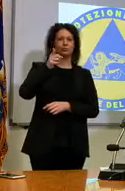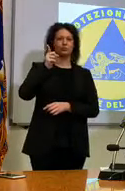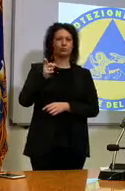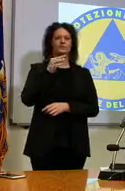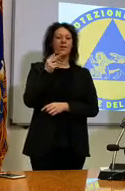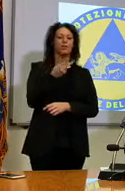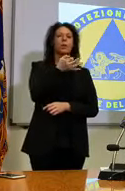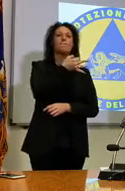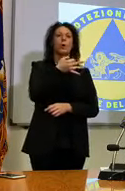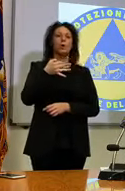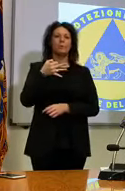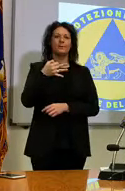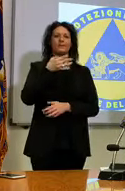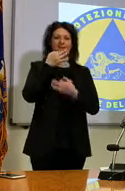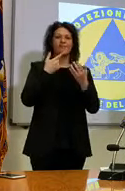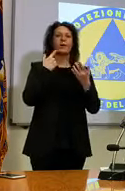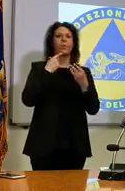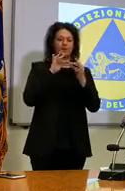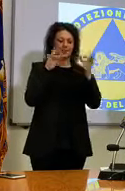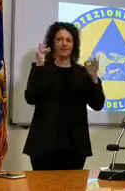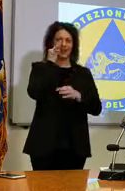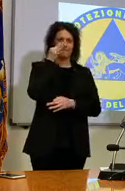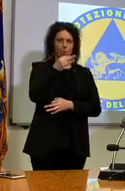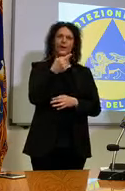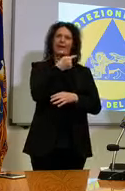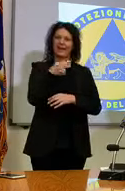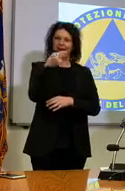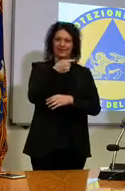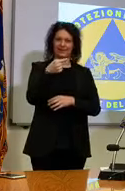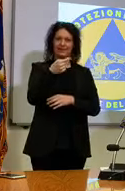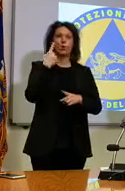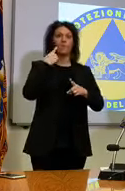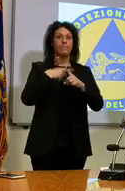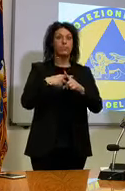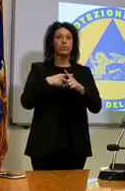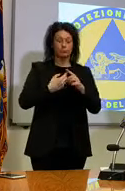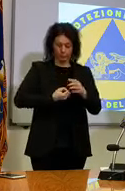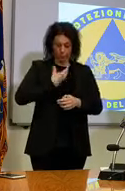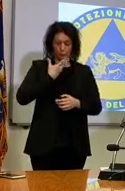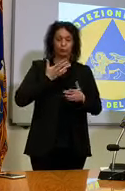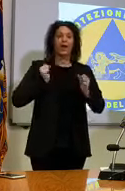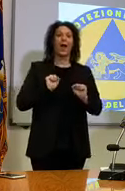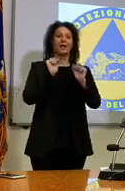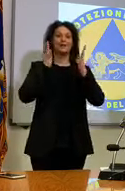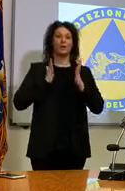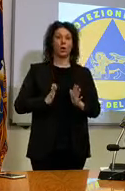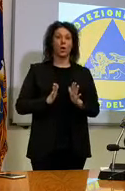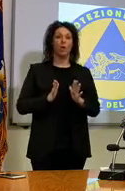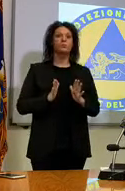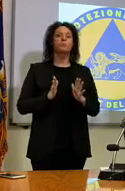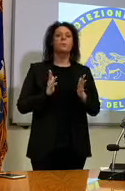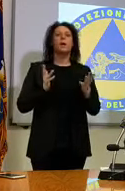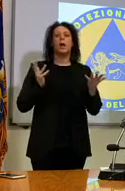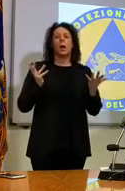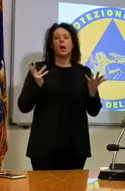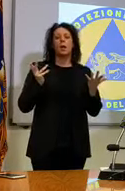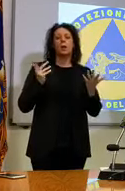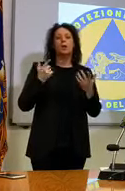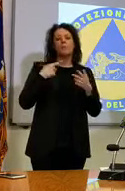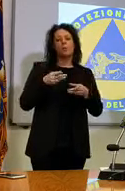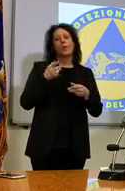è negativizzato perché il tampone è negativo, ha gli anticorpi, in teoria è così, quindi da lì nasce l'idea